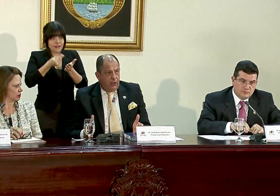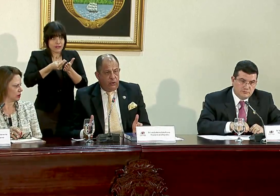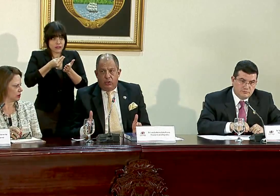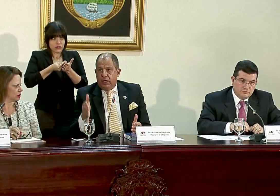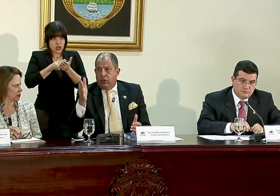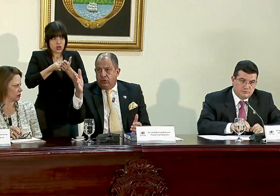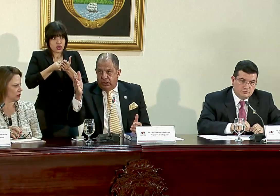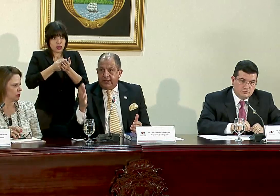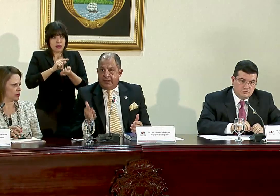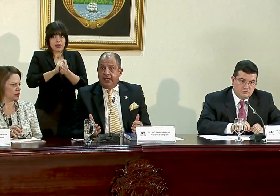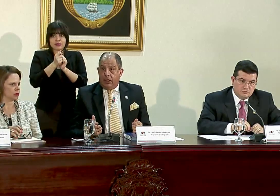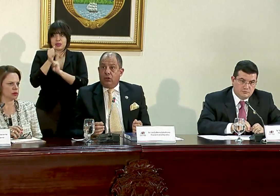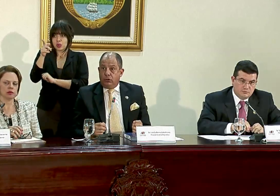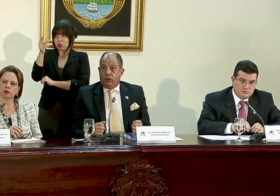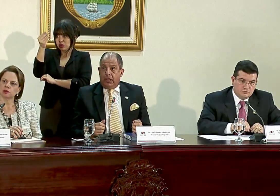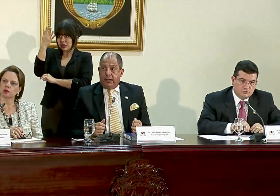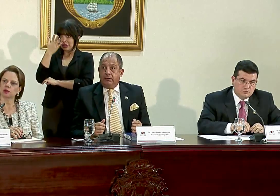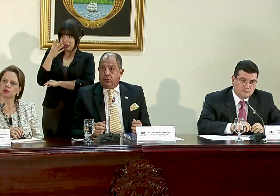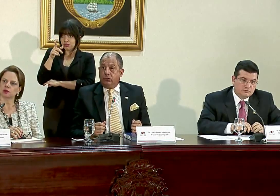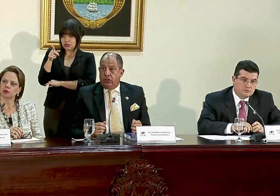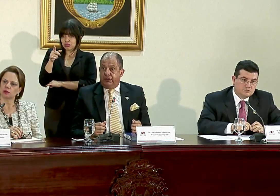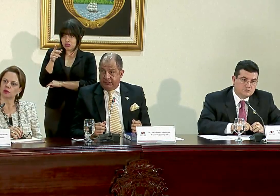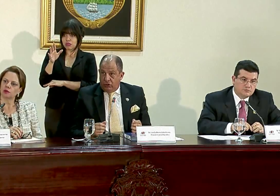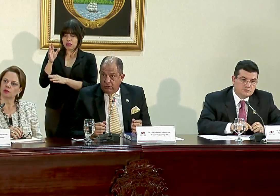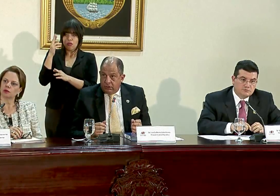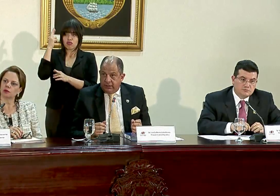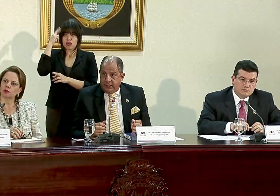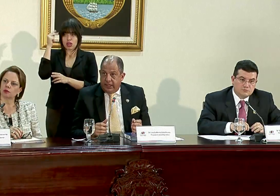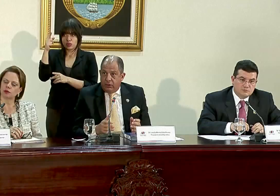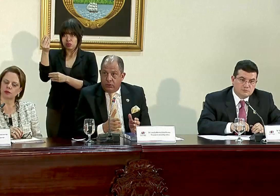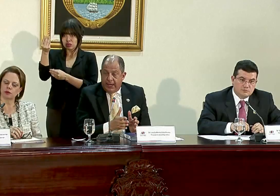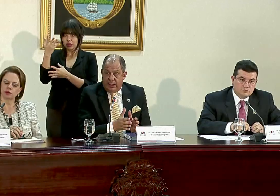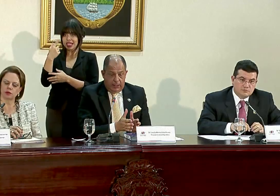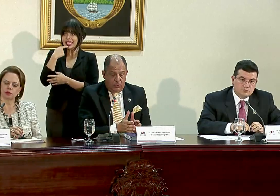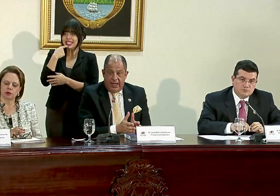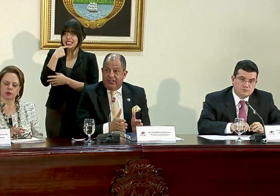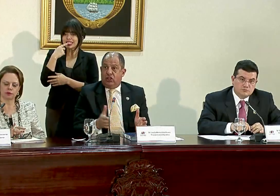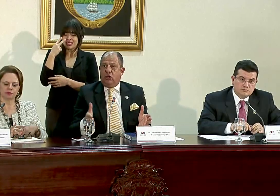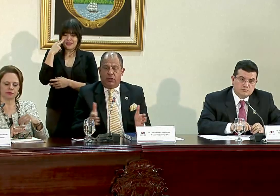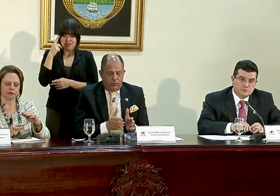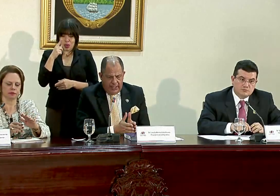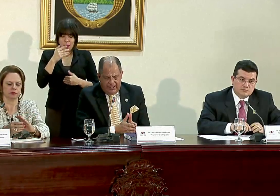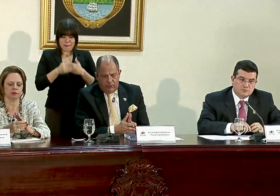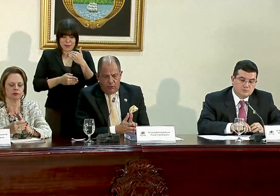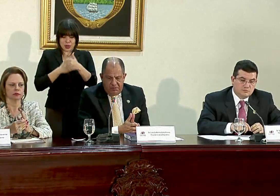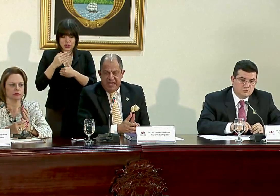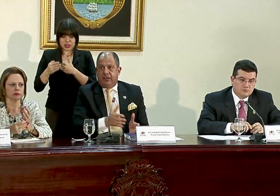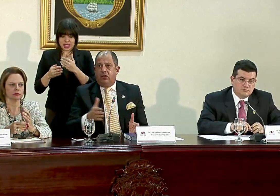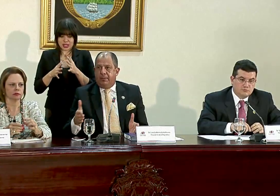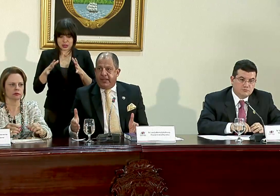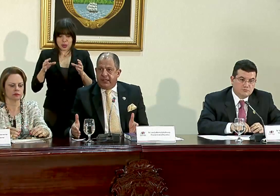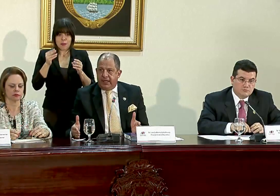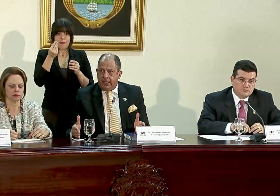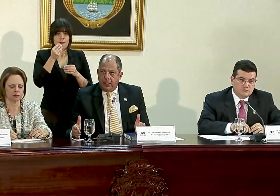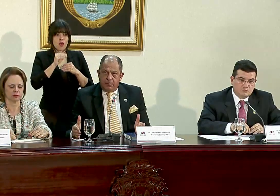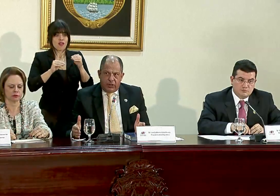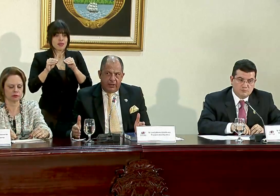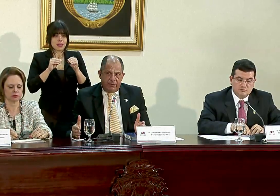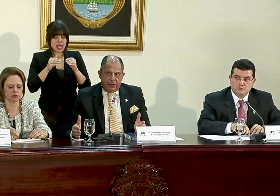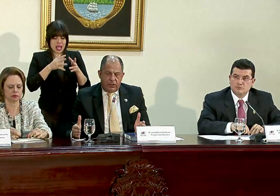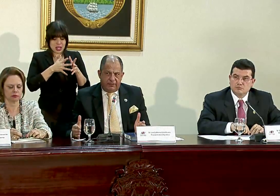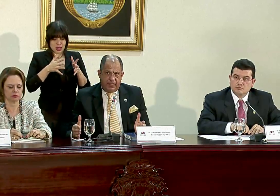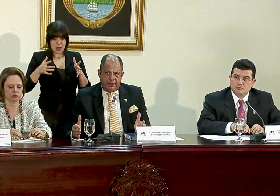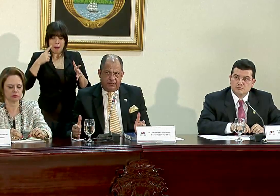en uno en lo que usted ha señalado con toda razón es decir en una gestión en un movimiento que pareciera